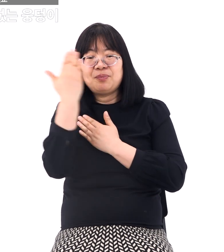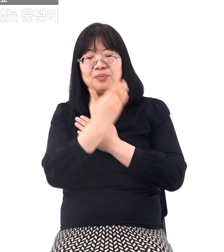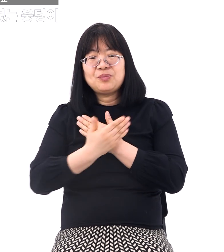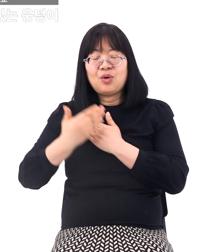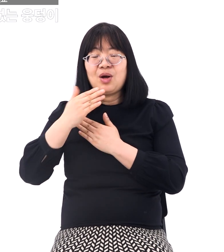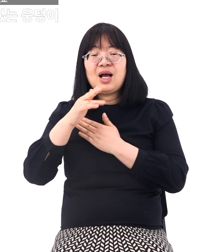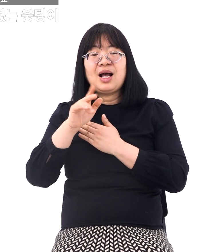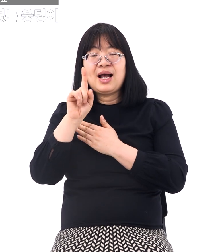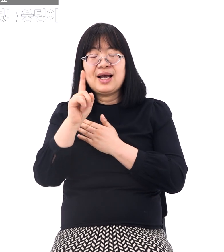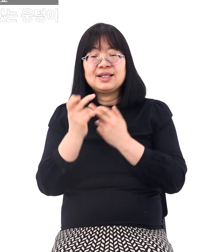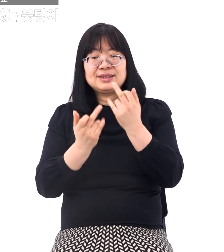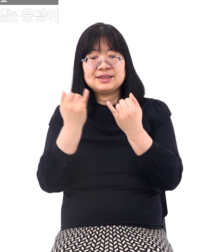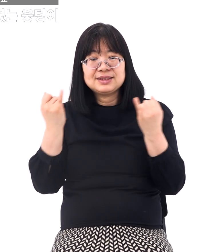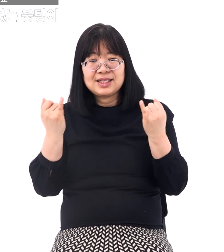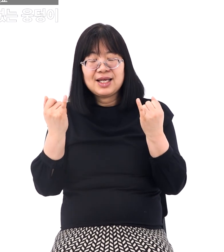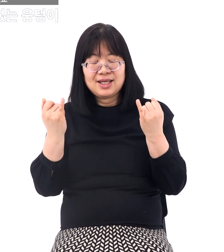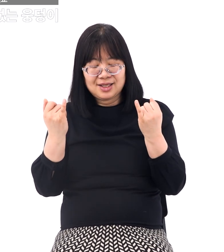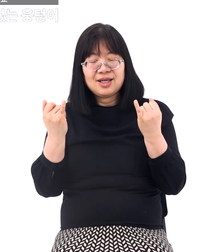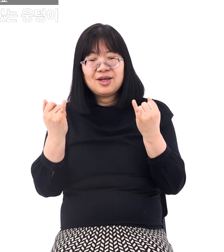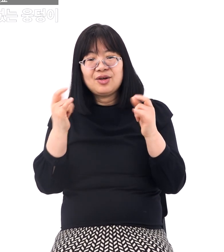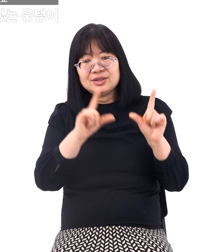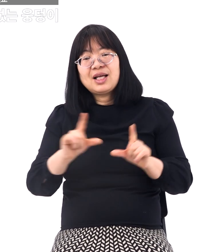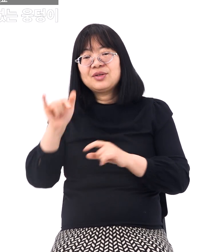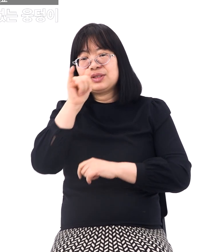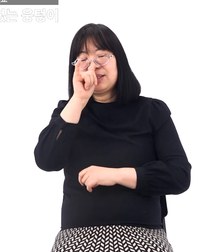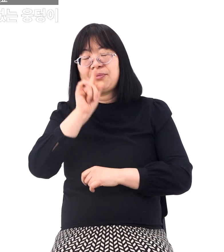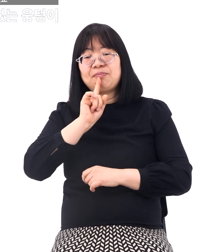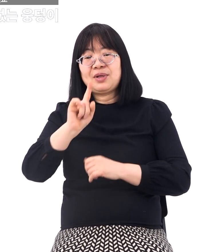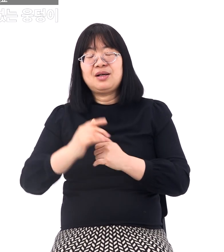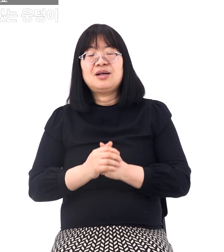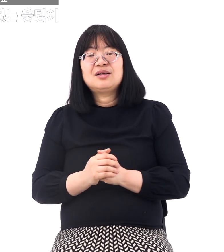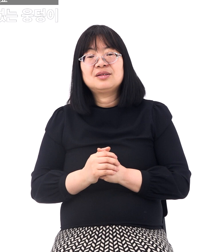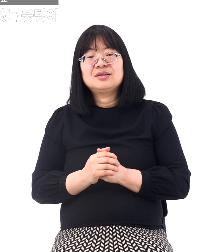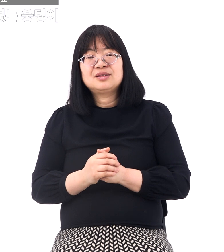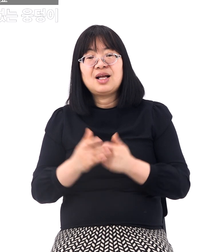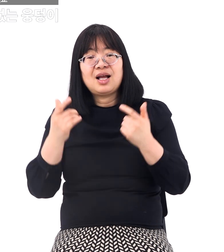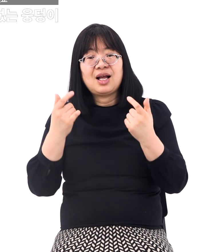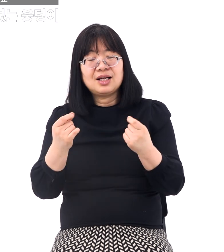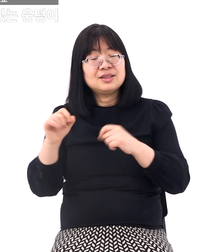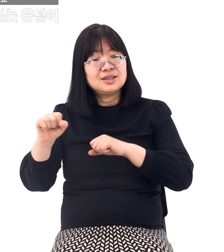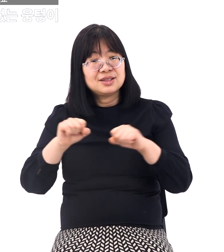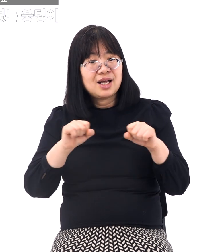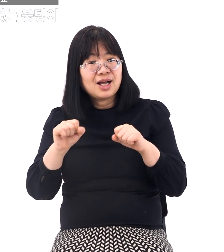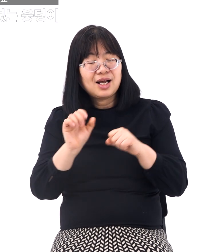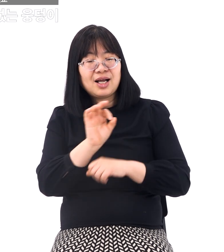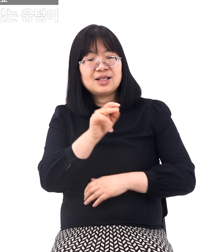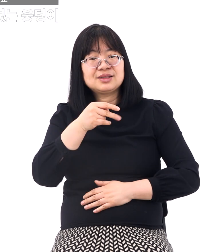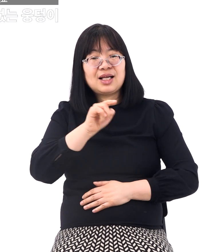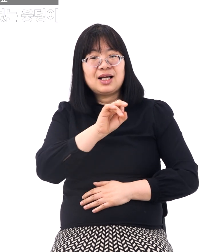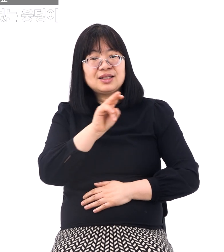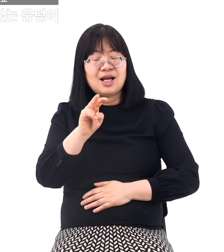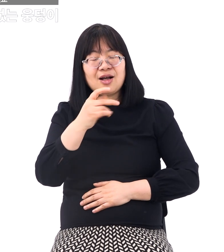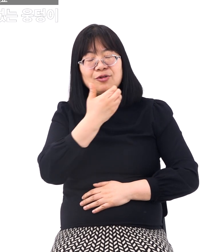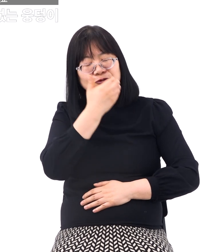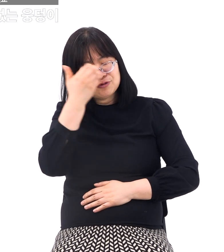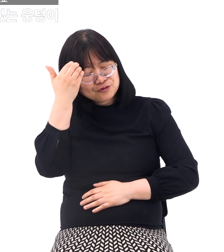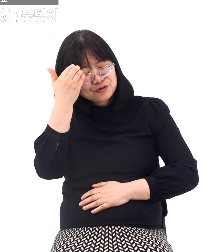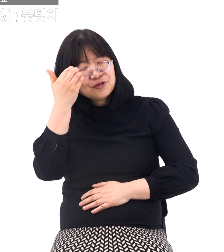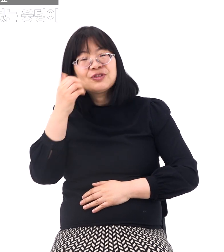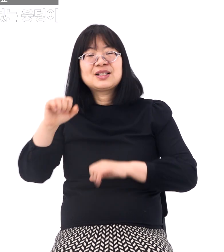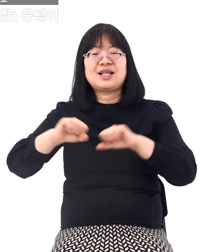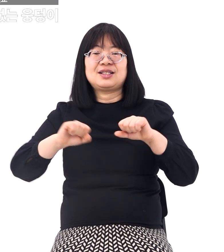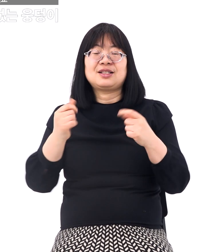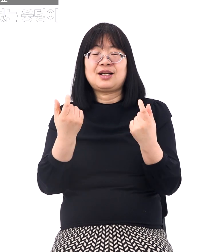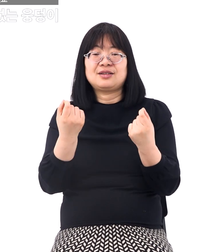한 지체를 이룰 수 있다 그 말이에요. 할렐루야. 그런 역사가 이사야가 꿈꾸었던 역사입니다.